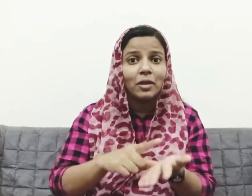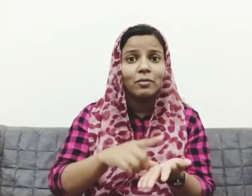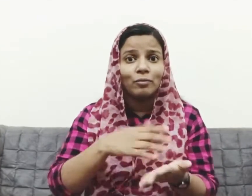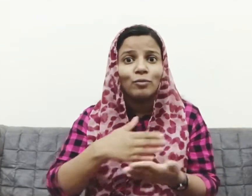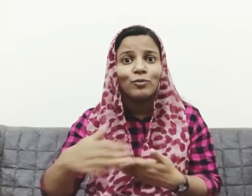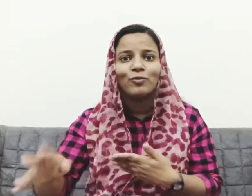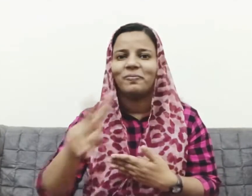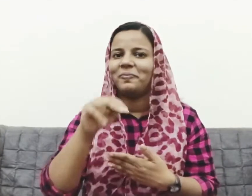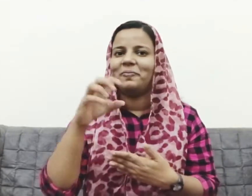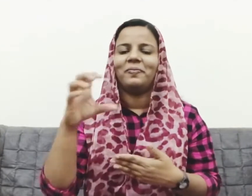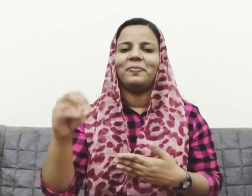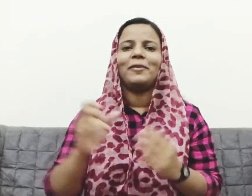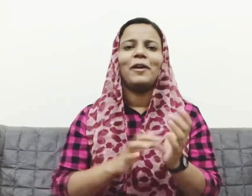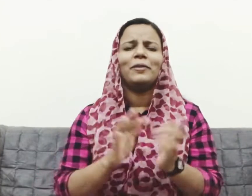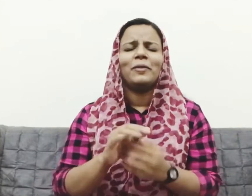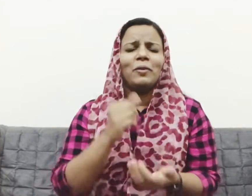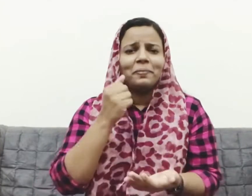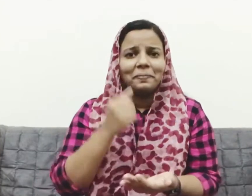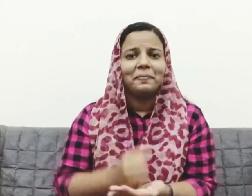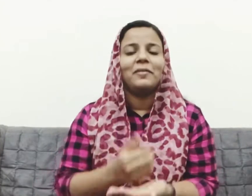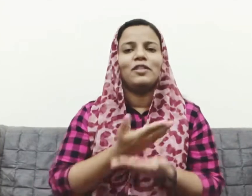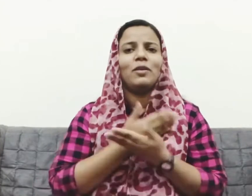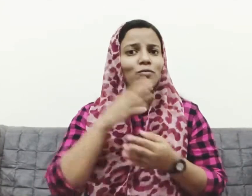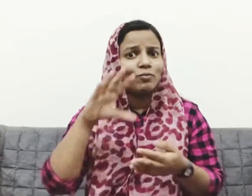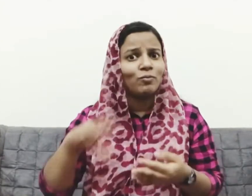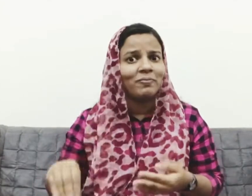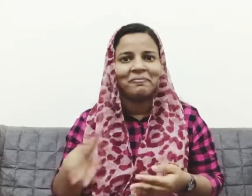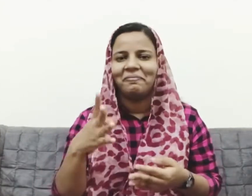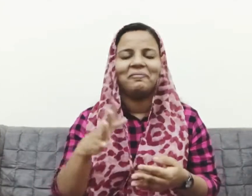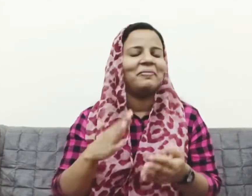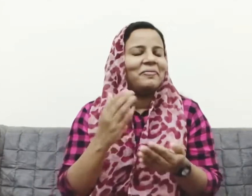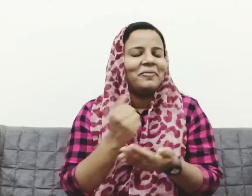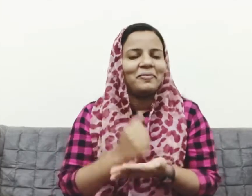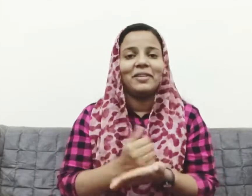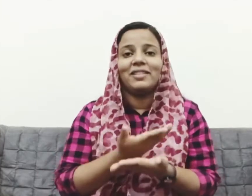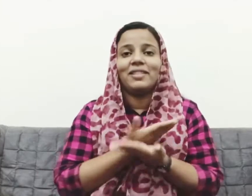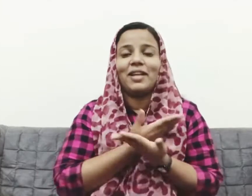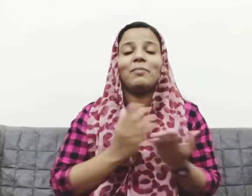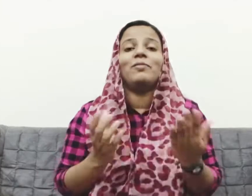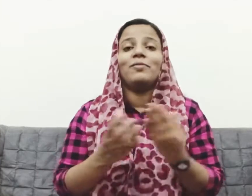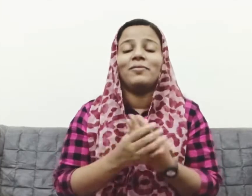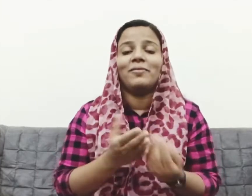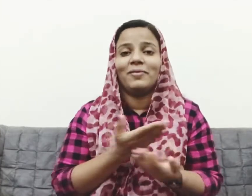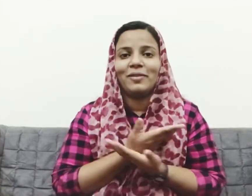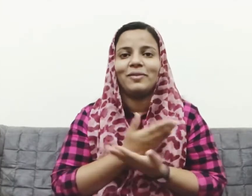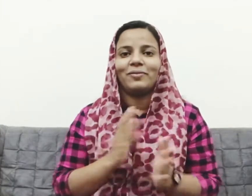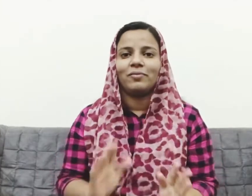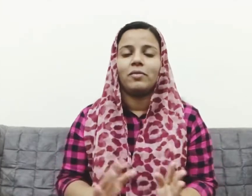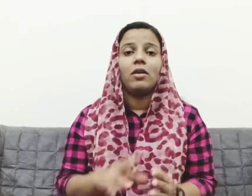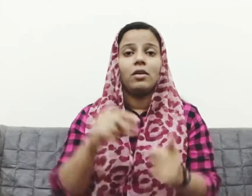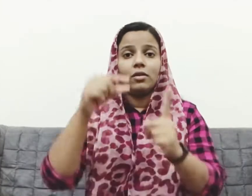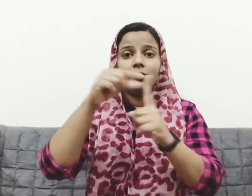മാറുന്നില്ലല്ലോ. അങ്ങ് ഞങ്ങളെ സ്നേഹിച്ചത് നിത്യ സ്നേഹത്താലാകിയാൽ ഞങ്ങൾ സ്തോത്രം പറയുന്നു കർത്താവെ, സ്തോത്രം പറയുന്നു, സ്തോത്രം പറയുന്നു.